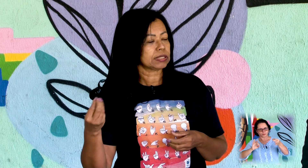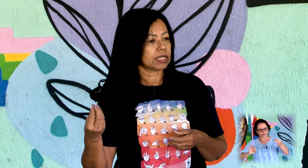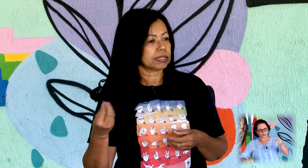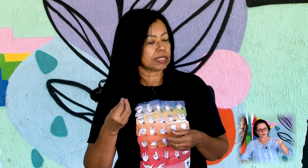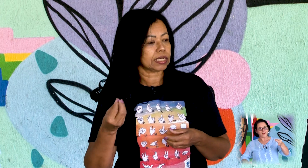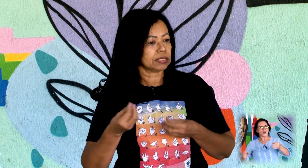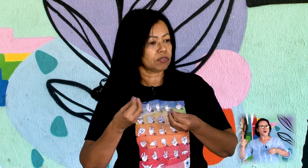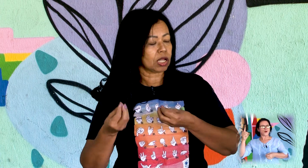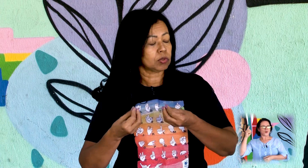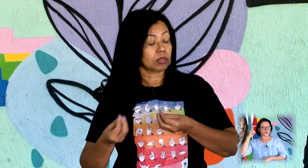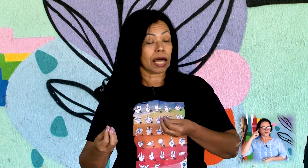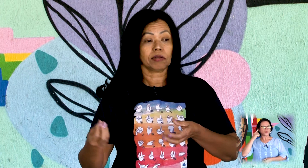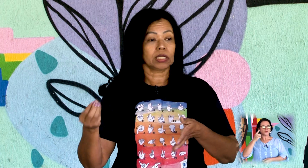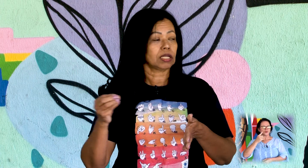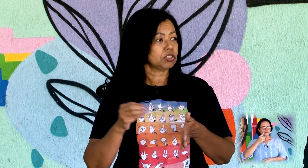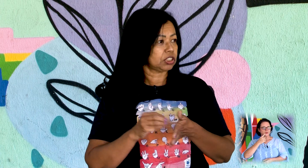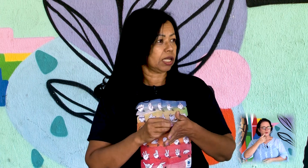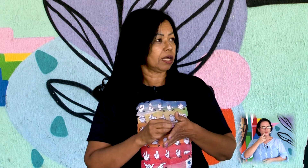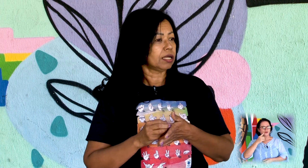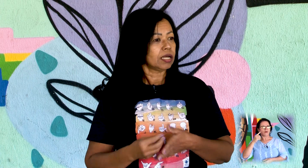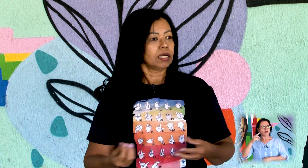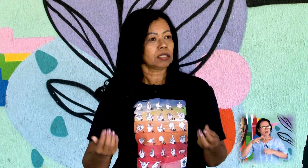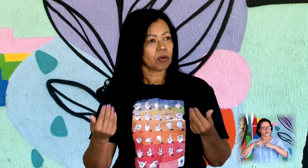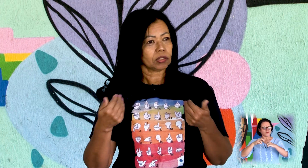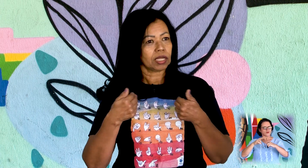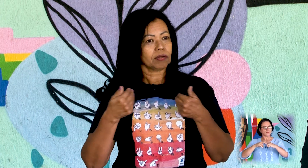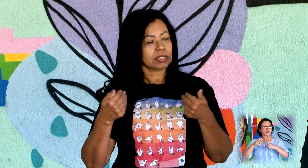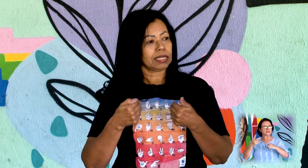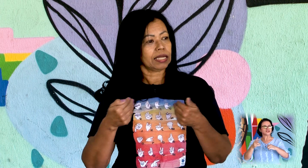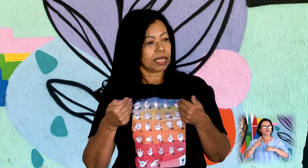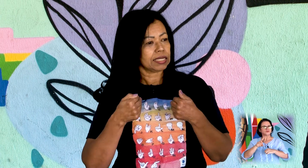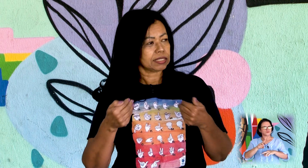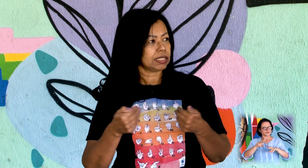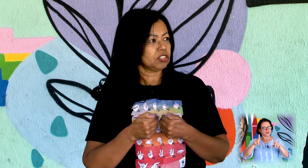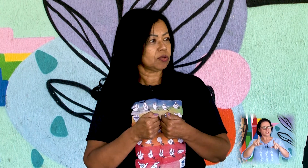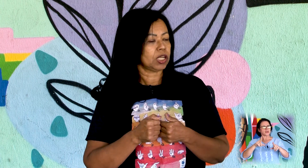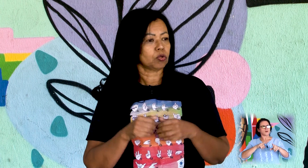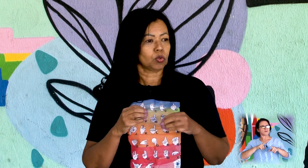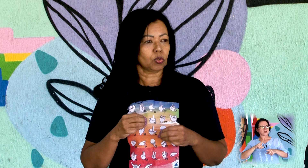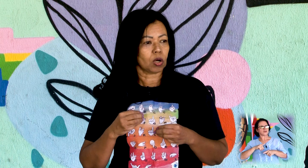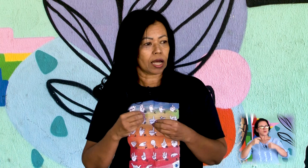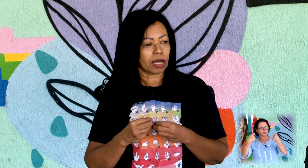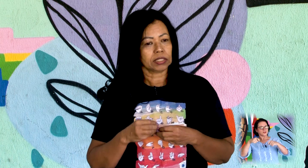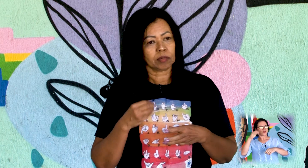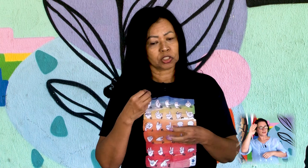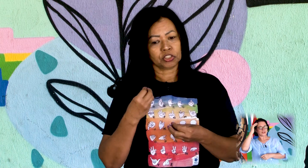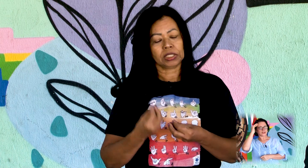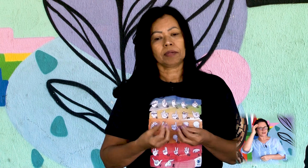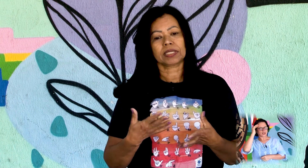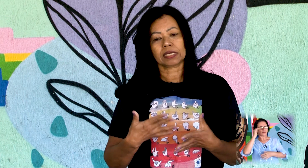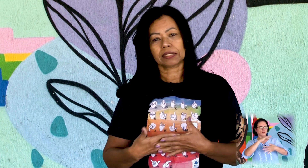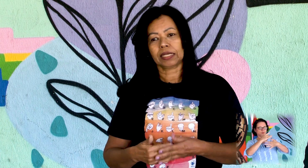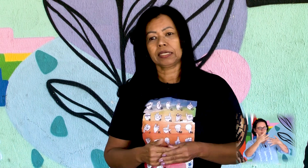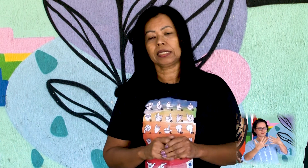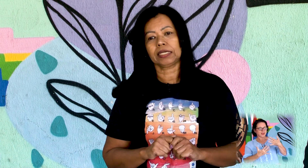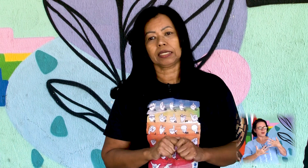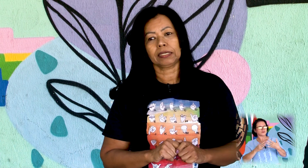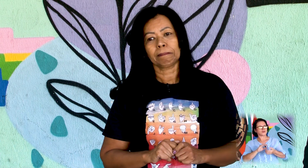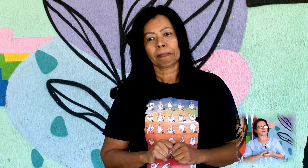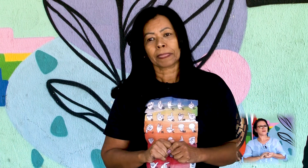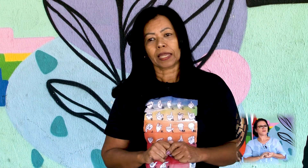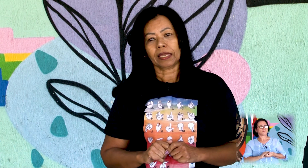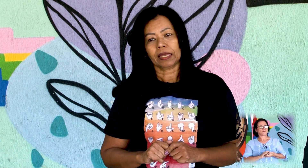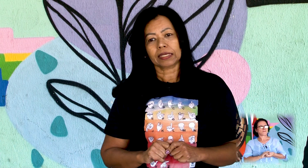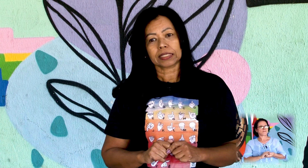sul esse vocabulário ele não chega. Então eu tenho que ter esse entendimento. A intérprete de Libras ela tem